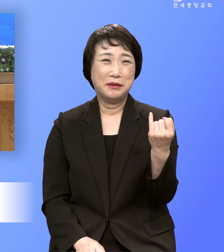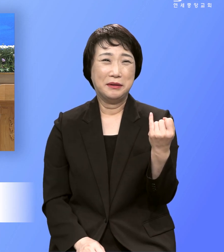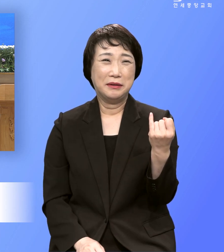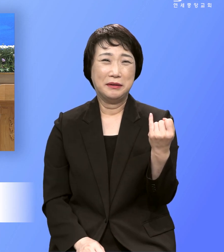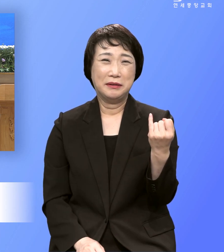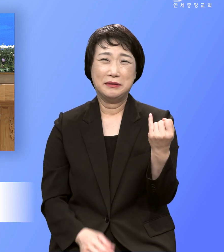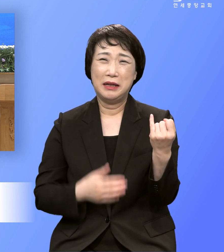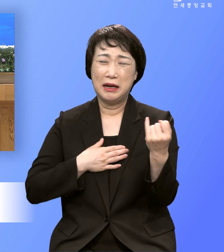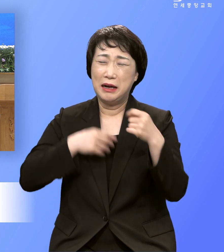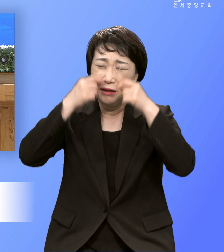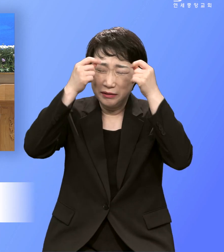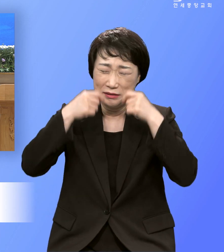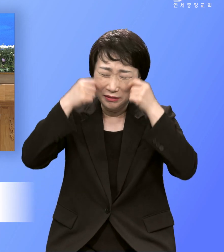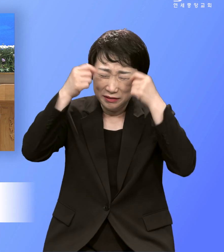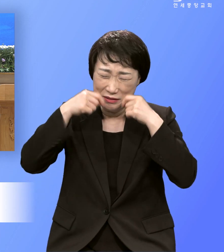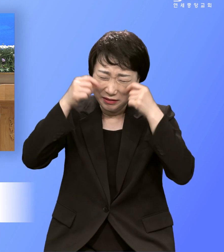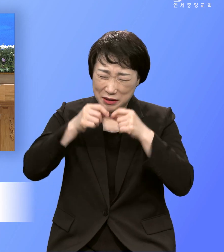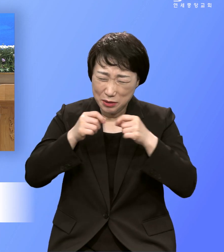30분도 더 오르나 봐.